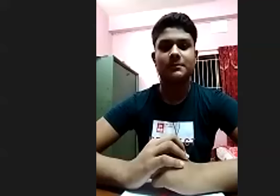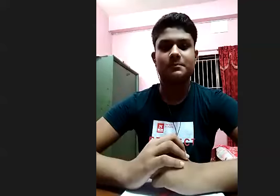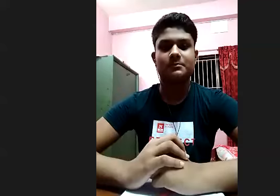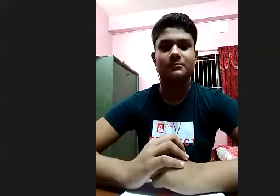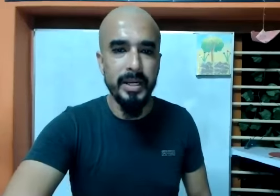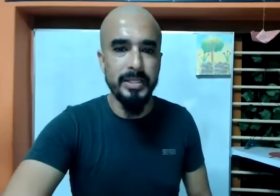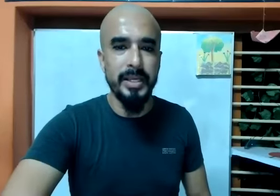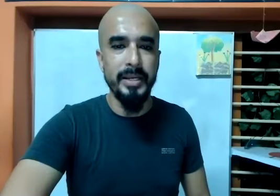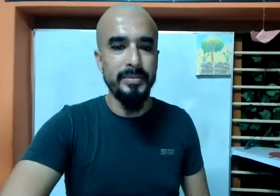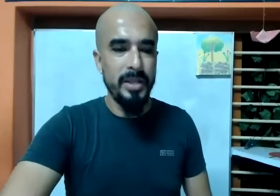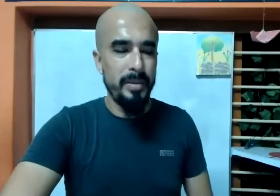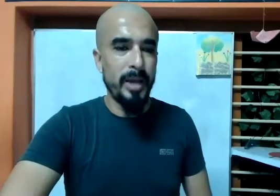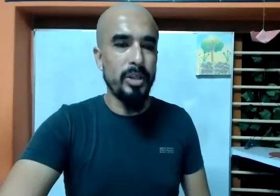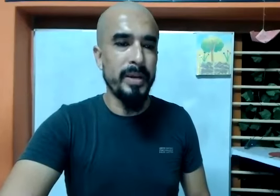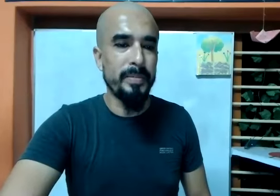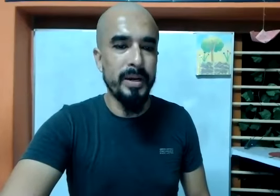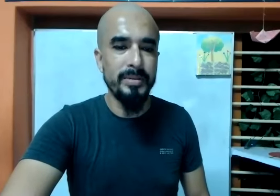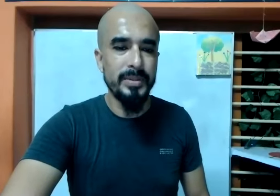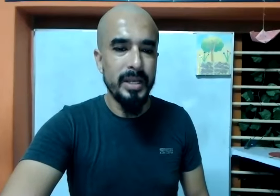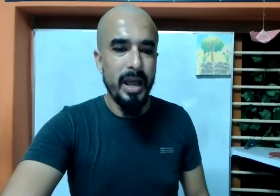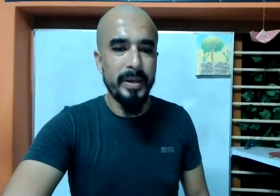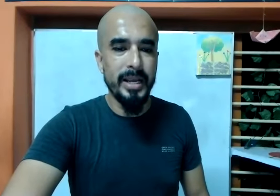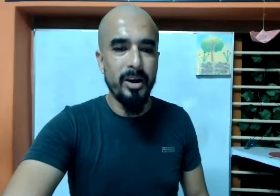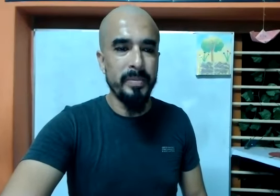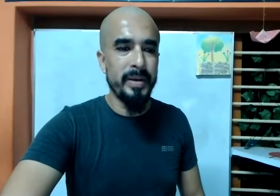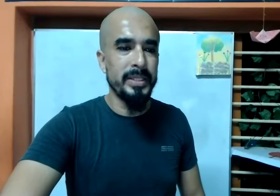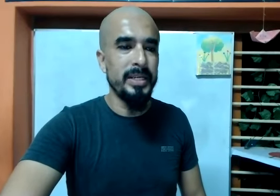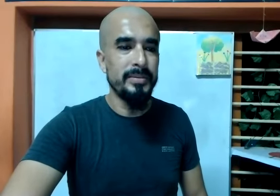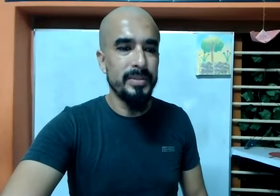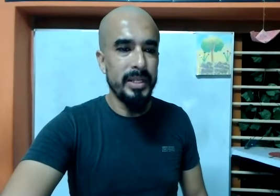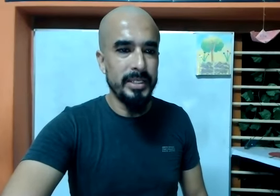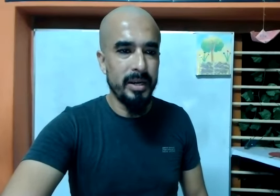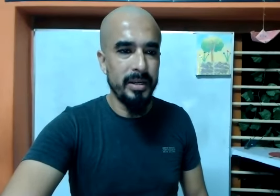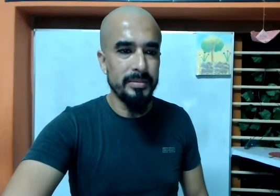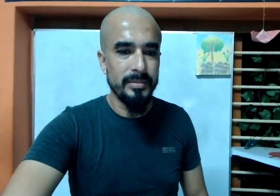নিচ্ছি আপনাদের কাছ থেকে, ভালো থাকবেন আপনারা, আবার দেখা হবে আমাদের ইনশাআল্লাহ।